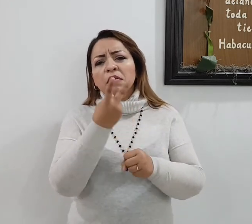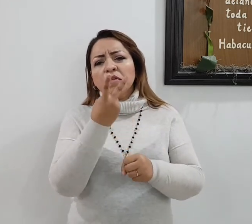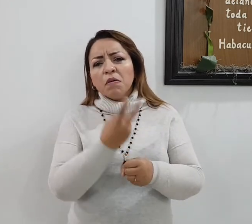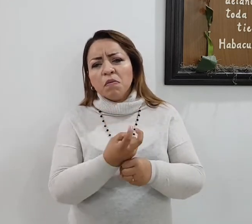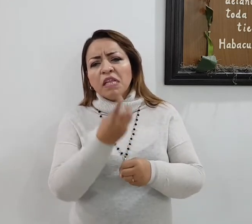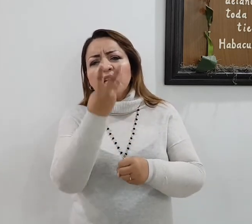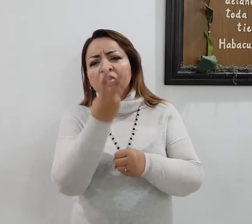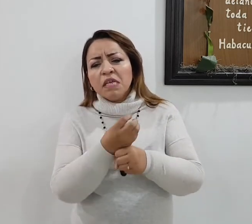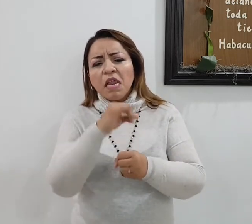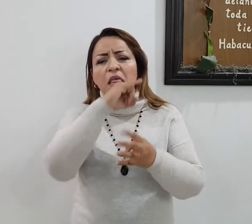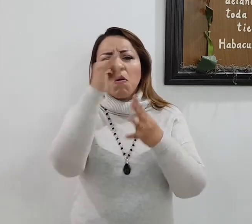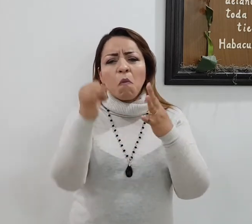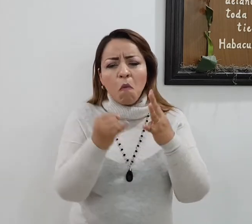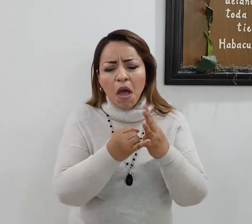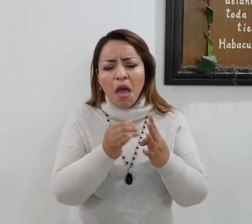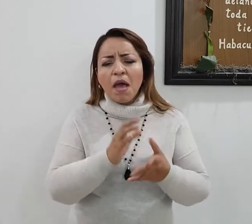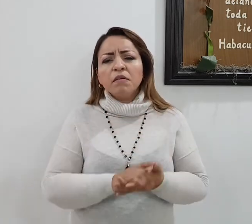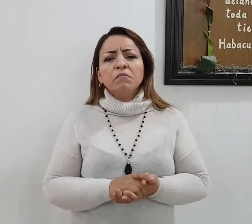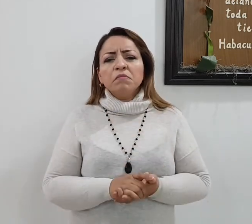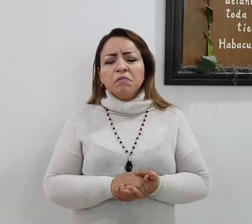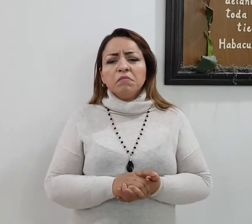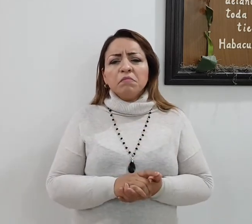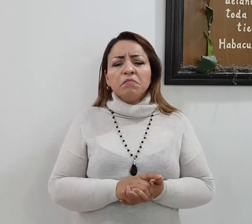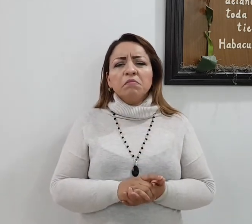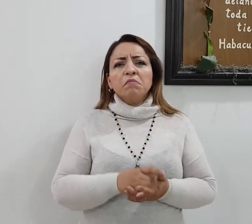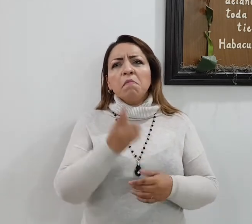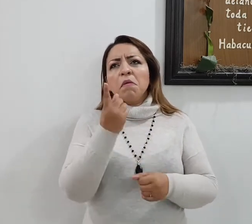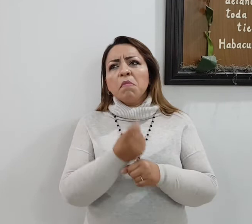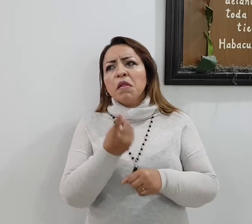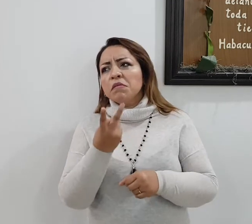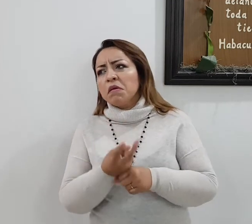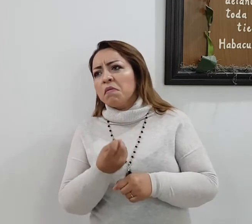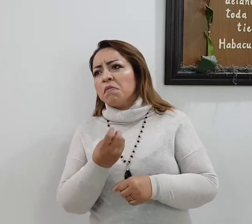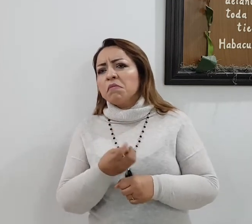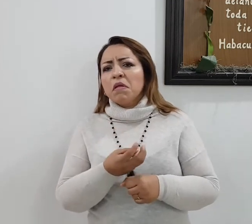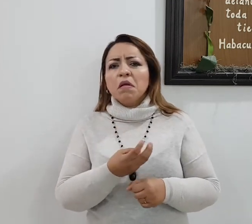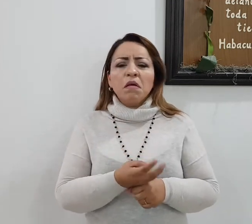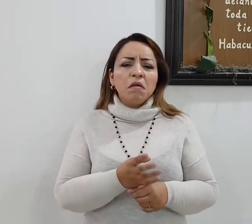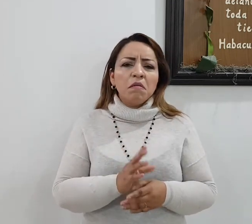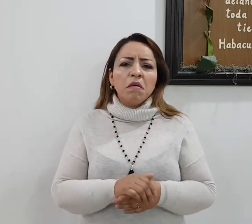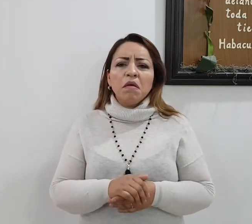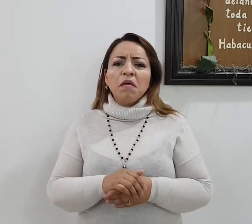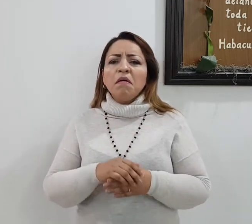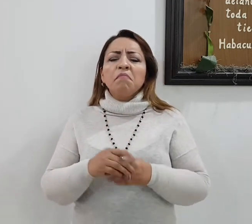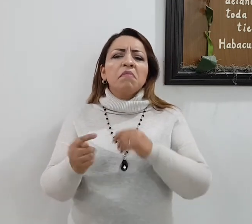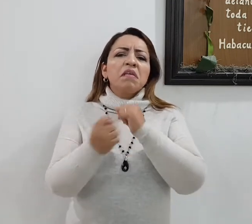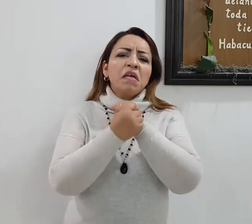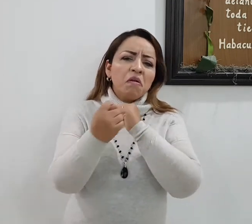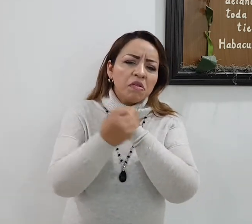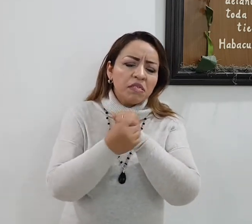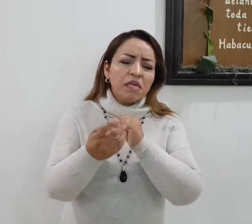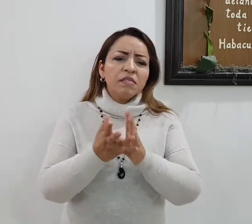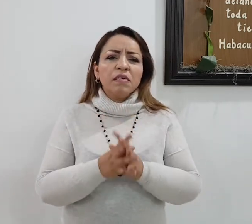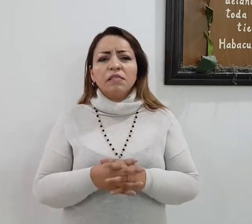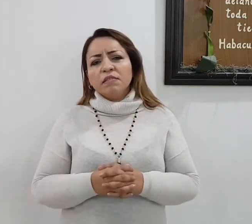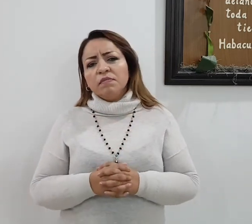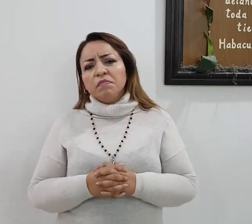En septiembre, un libro que mencione un país que quiere viajar. ¿Qué le gusta? Roma, Egipto, Israel. ¿Qué le gusta?